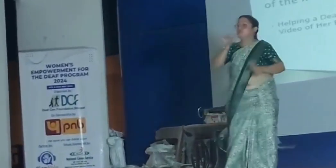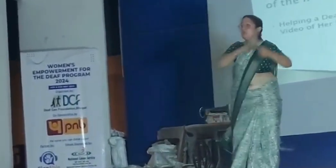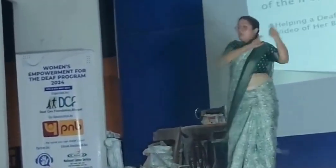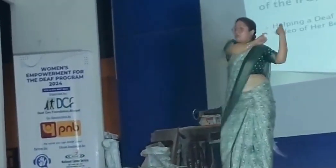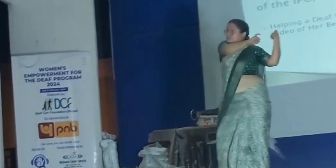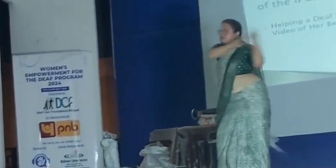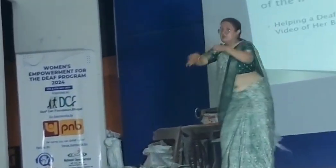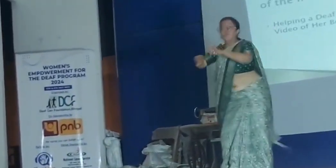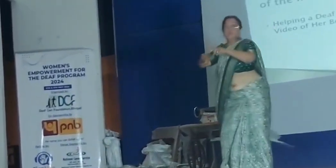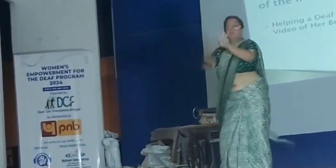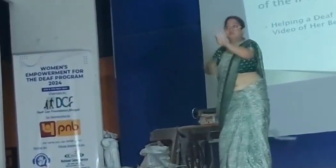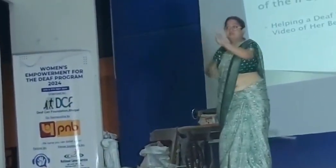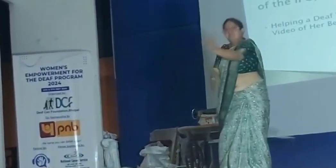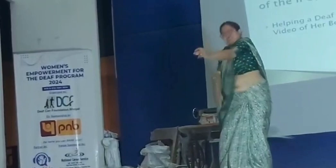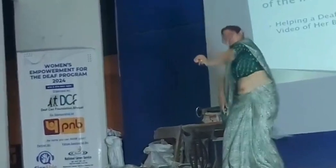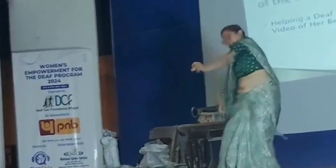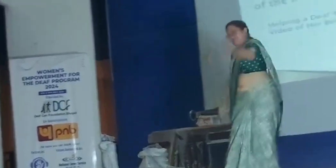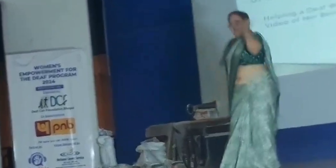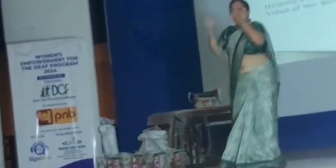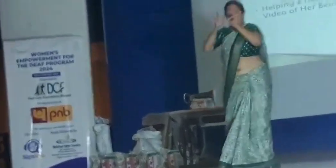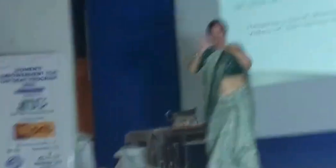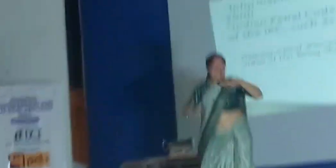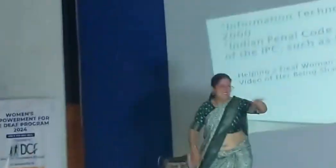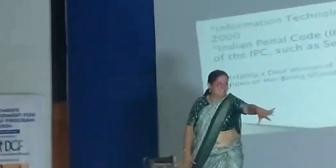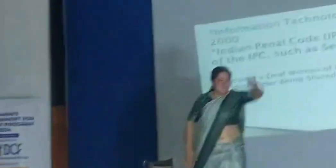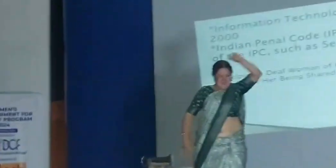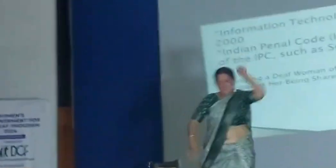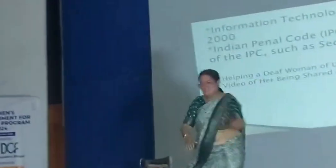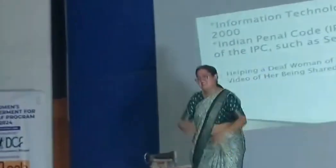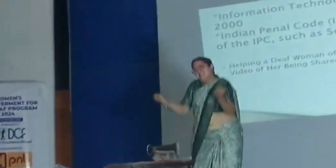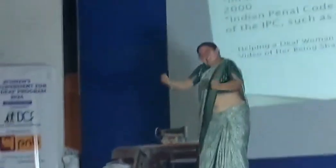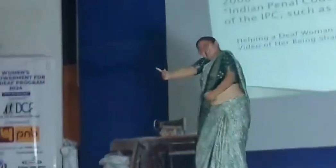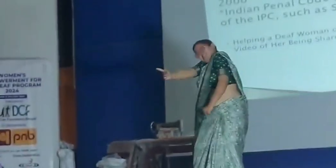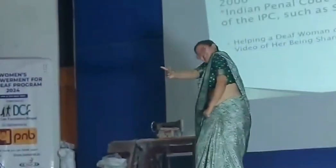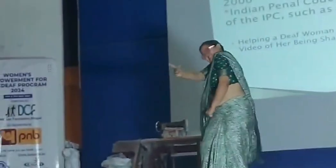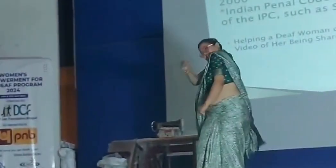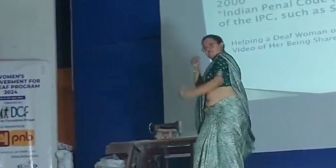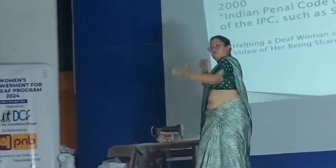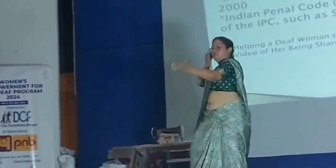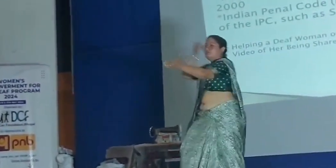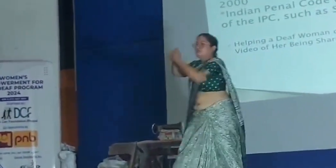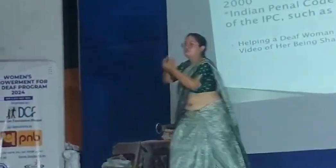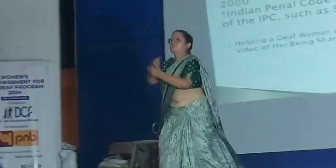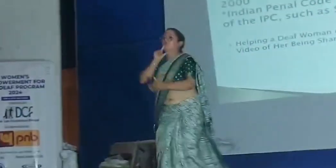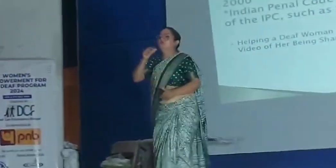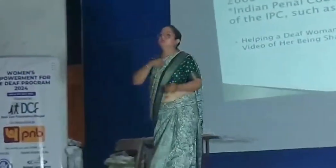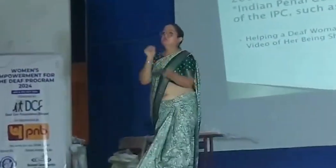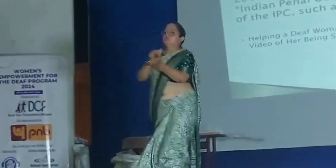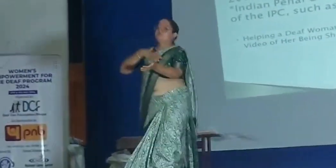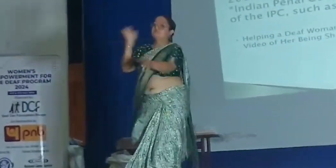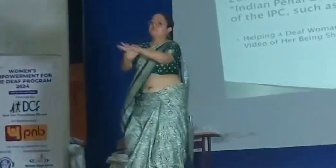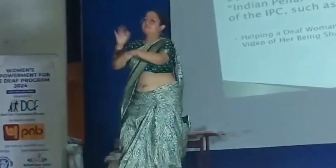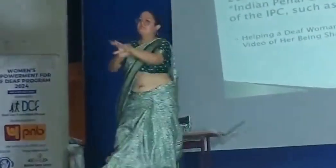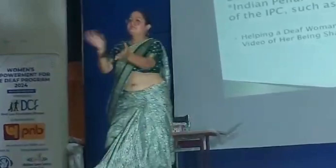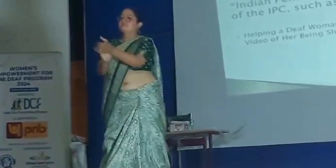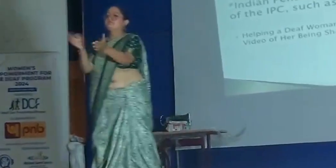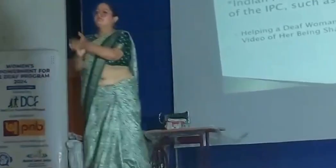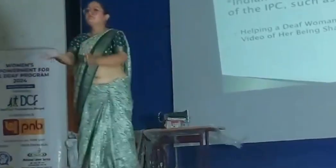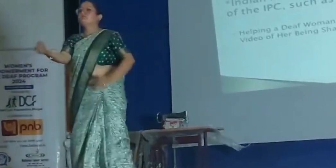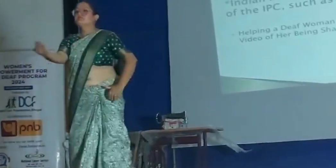हुआ है, तो प्रीति जी कह रही है कि स्पेशली मेरे को वहाँ पे जाना पड़ा, 4:40 बजे को 40 मिनट का रास्ता, तो कह रही मैं वहाँ से उज्जैन पहले वहाँ पे मैं गई, और